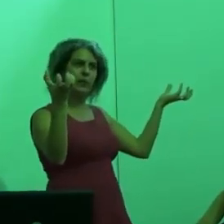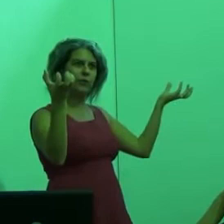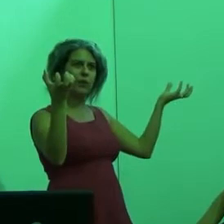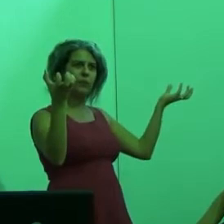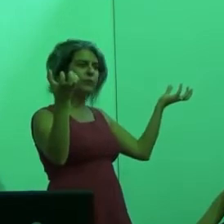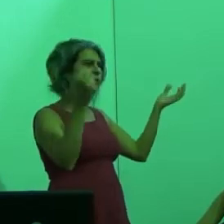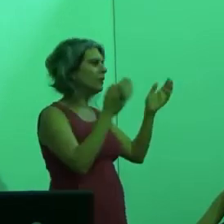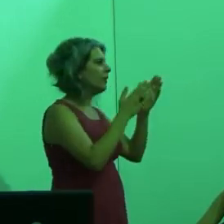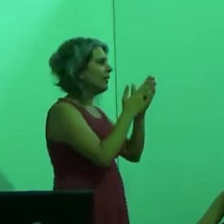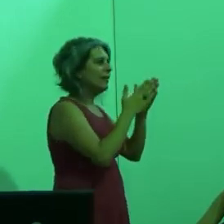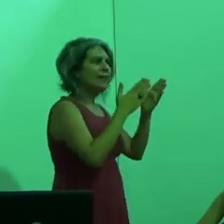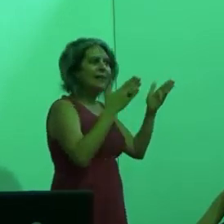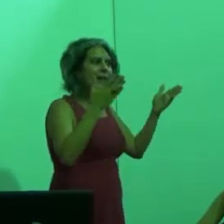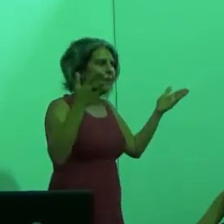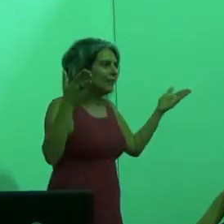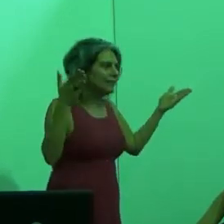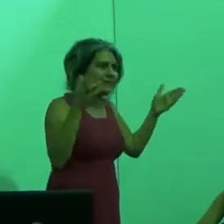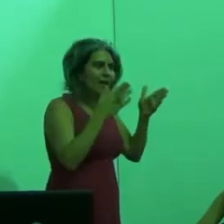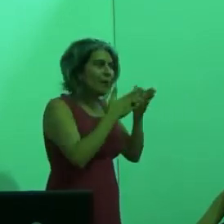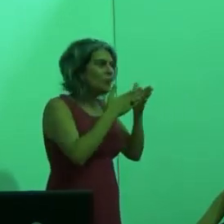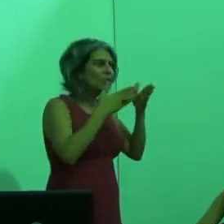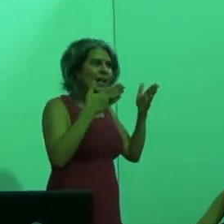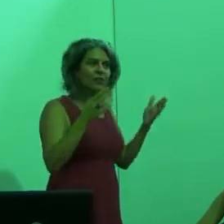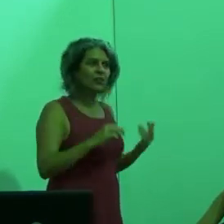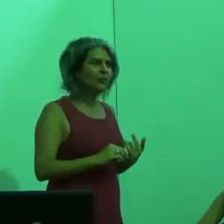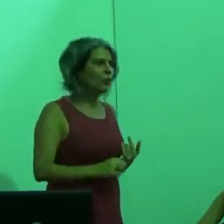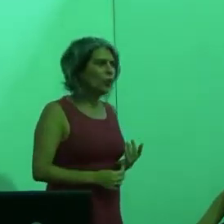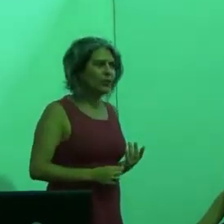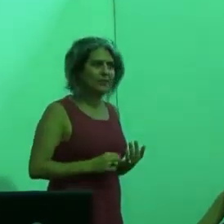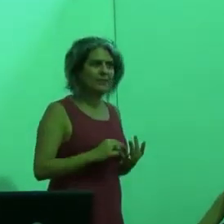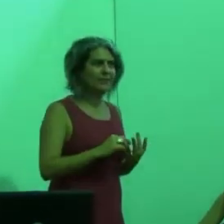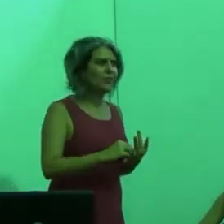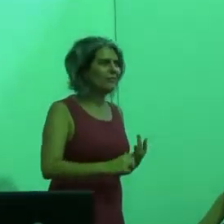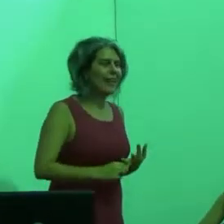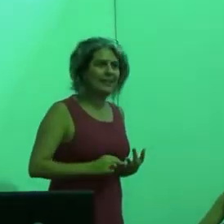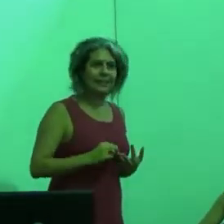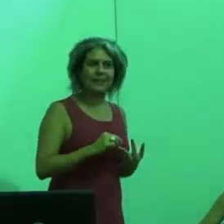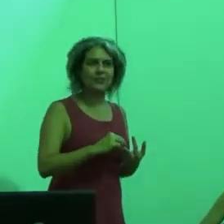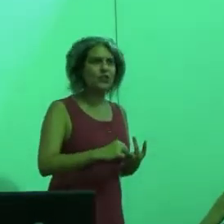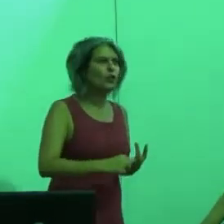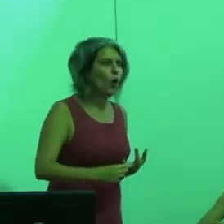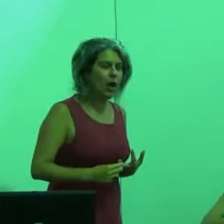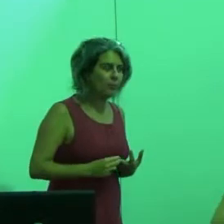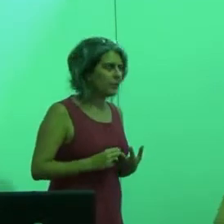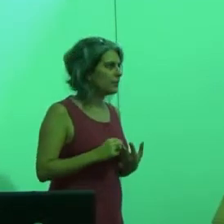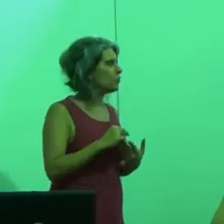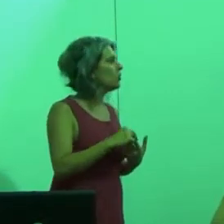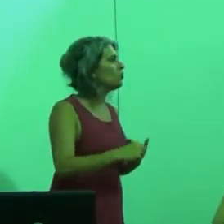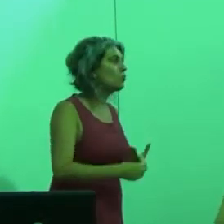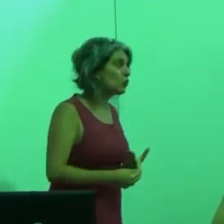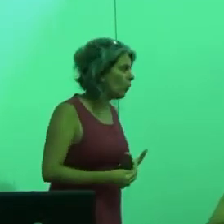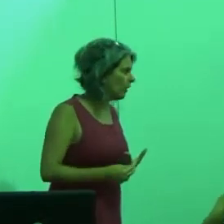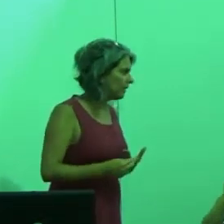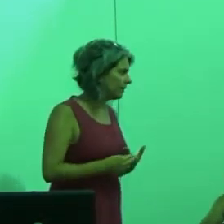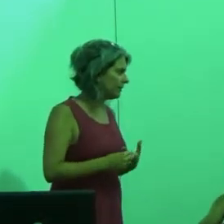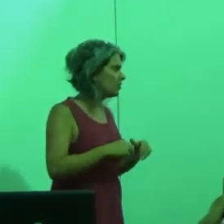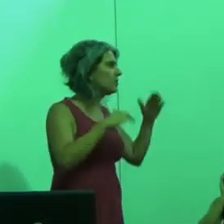o mundo, cada é uma quantidade de autores, de técnicas, de normas, de injunções, de